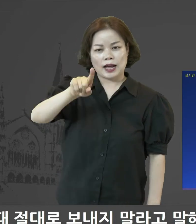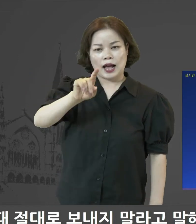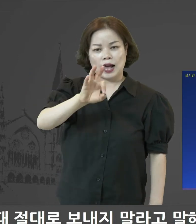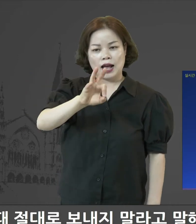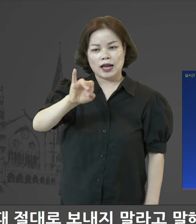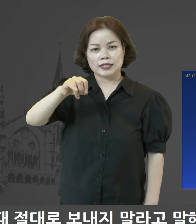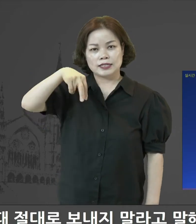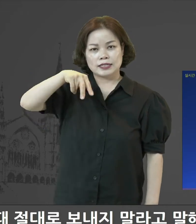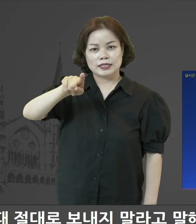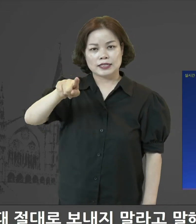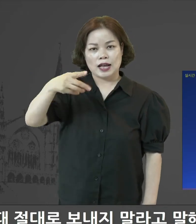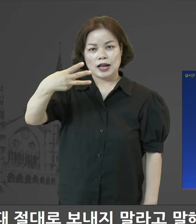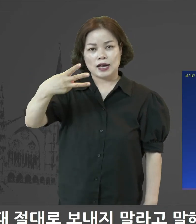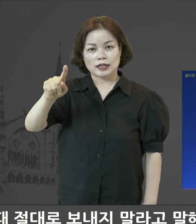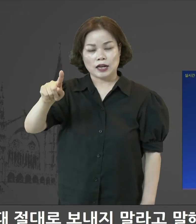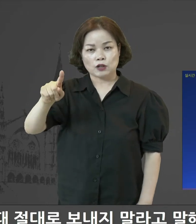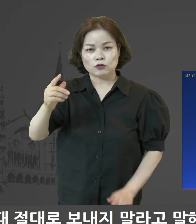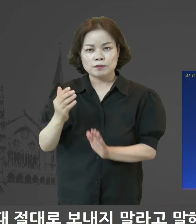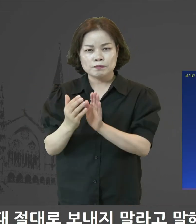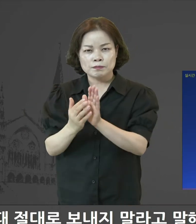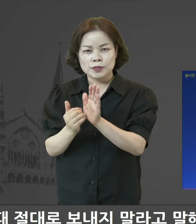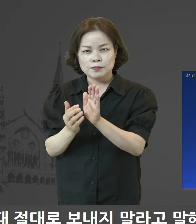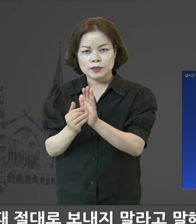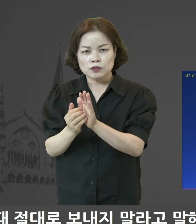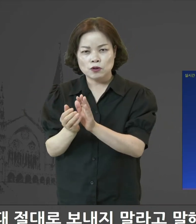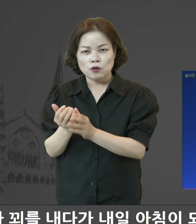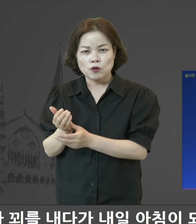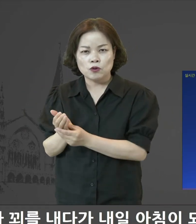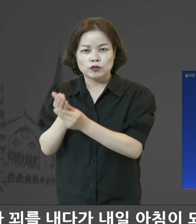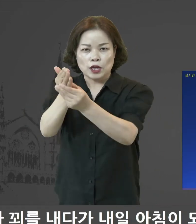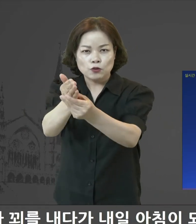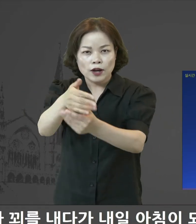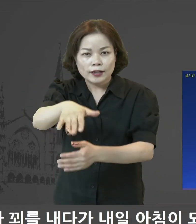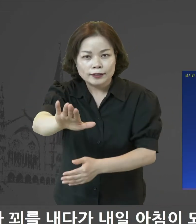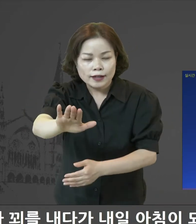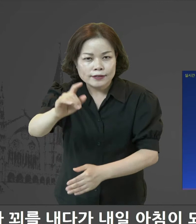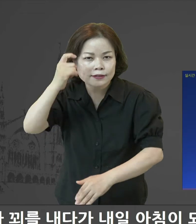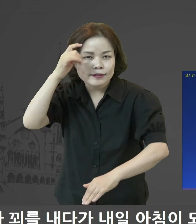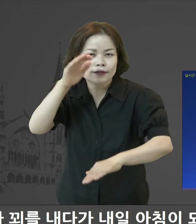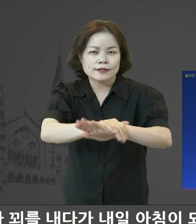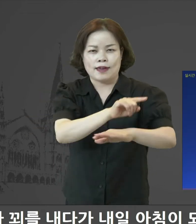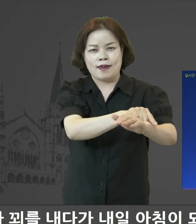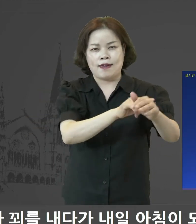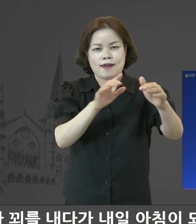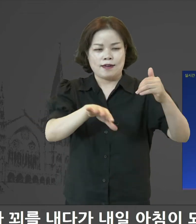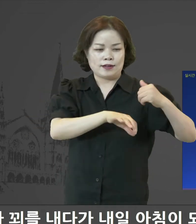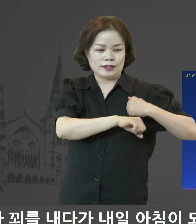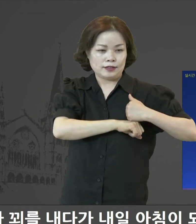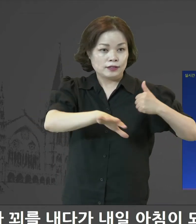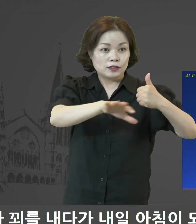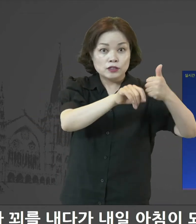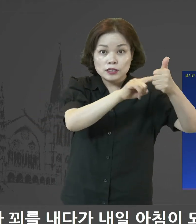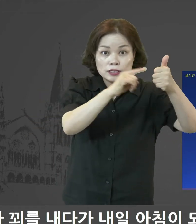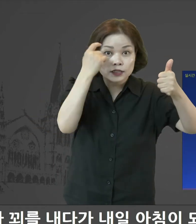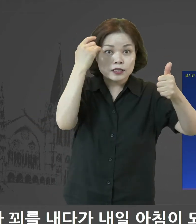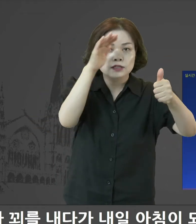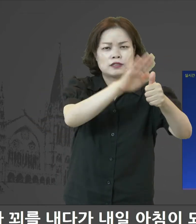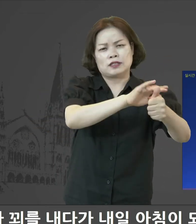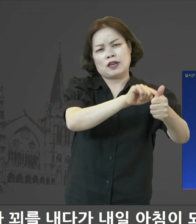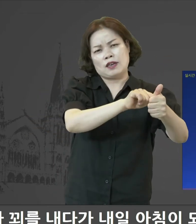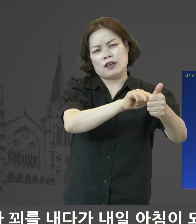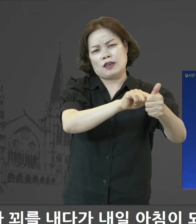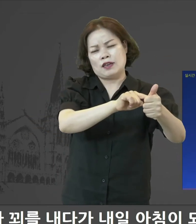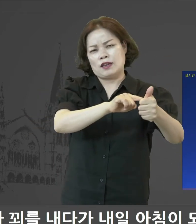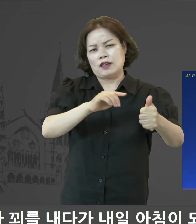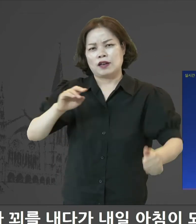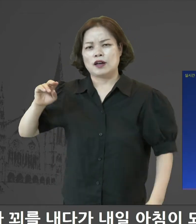문제 해결하겠다라는 지혜를 얻은 겁니다. 참 이 생각도요, 하나님이